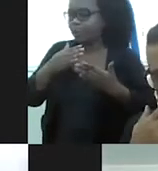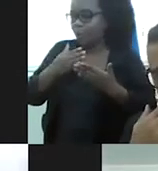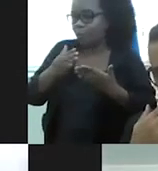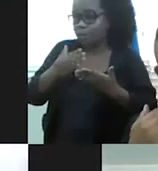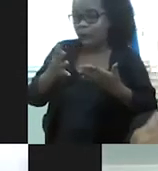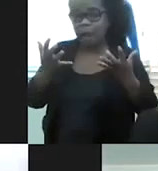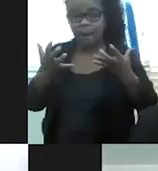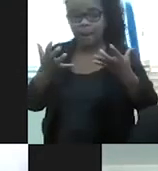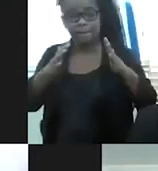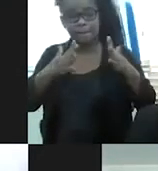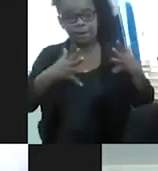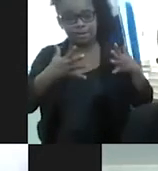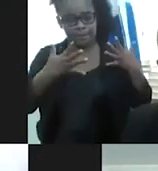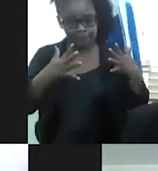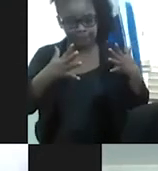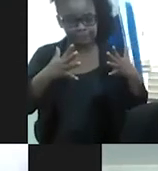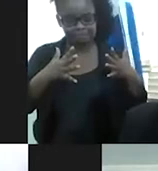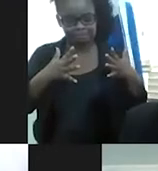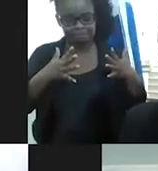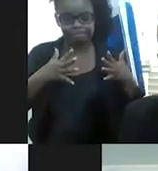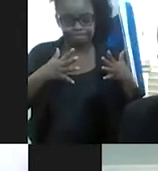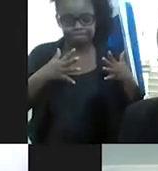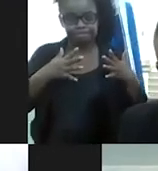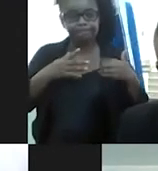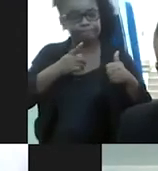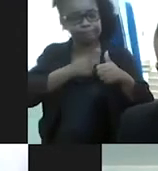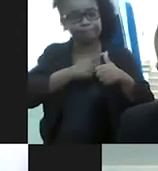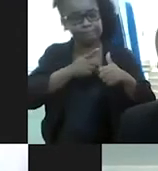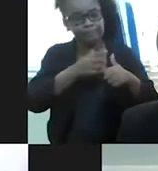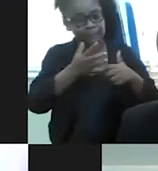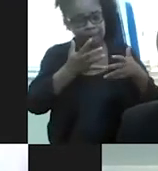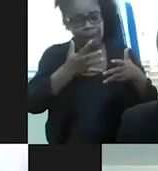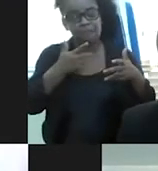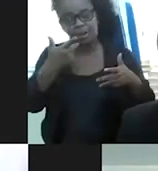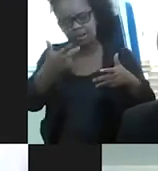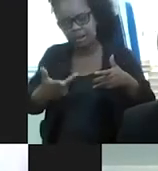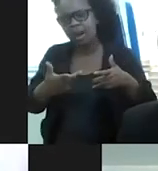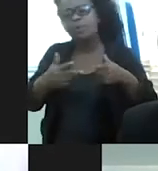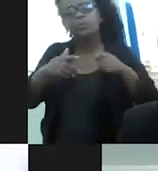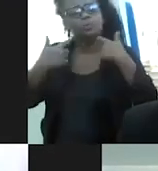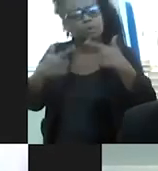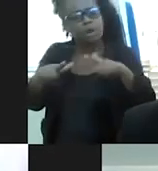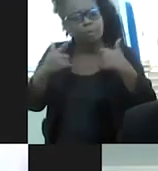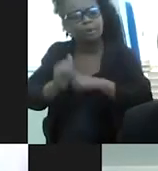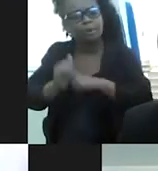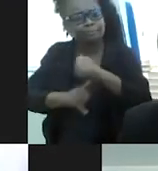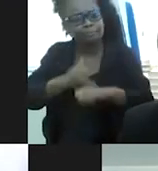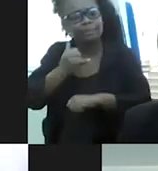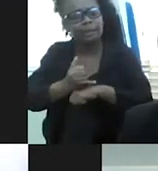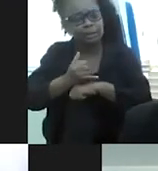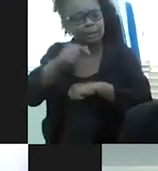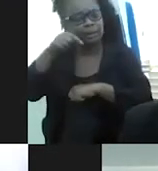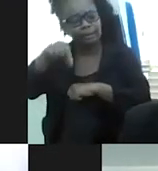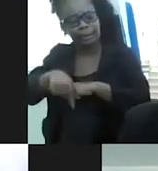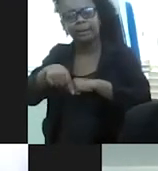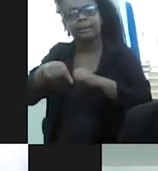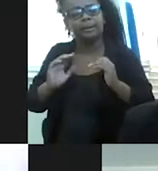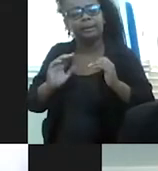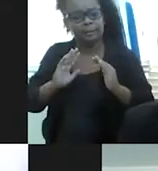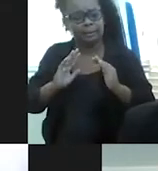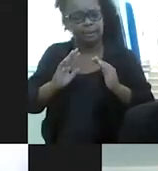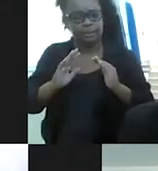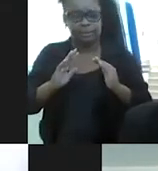parabenizá-lo por esse início de trabalhos remotos nesta casa, que vai ao